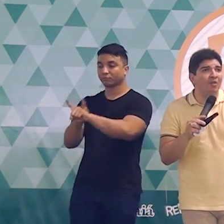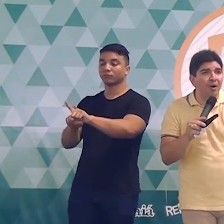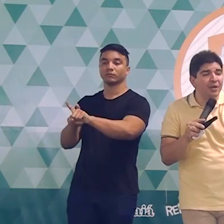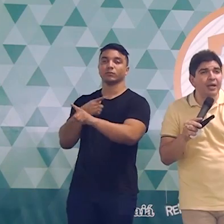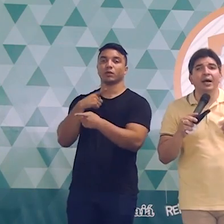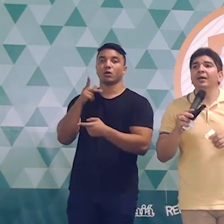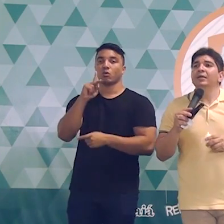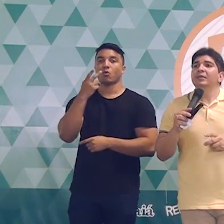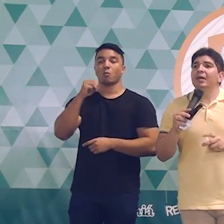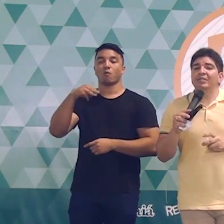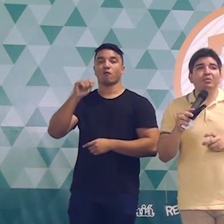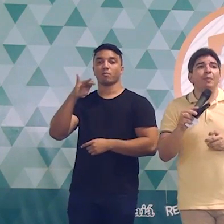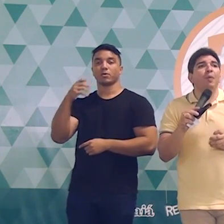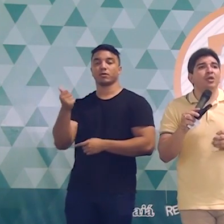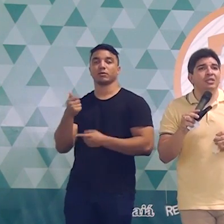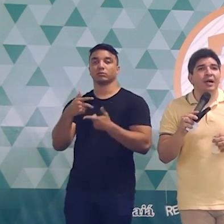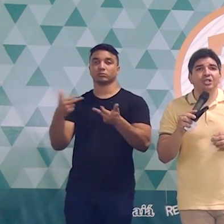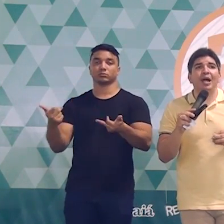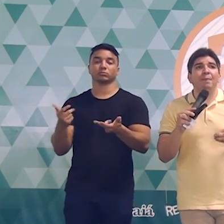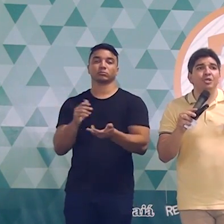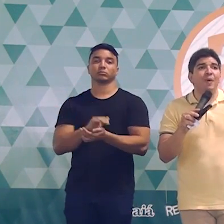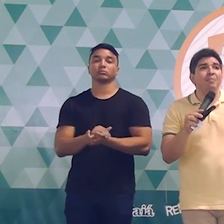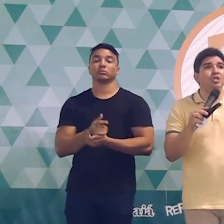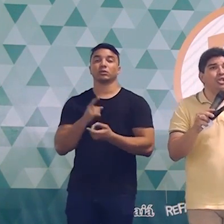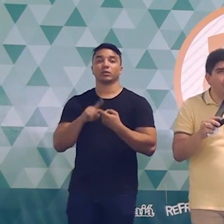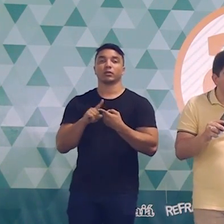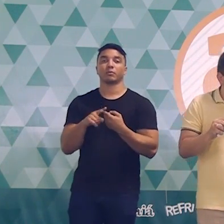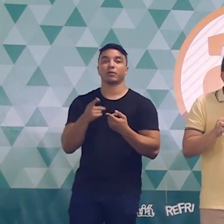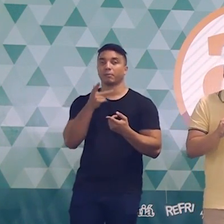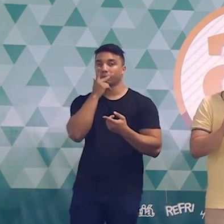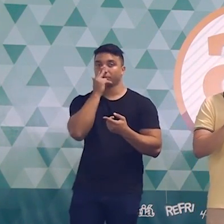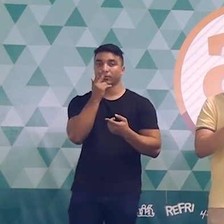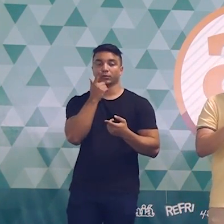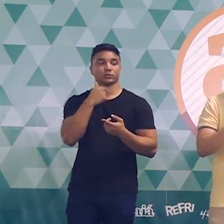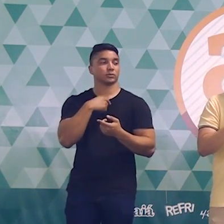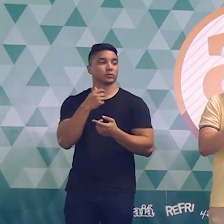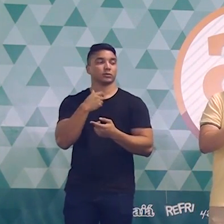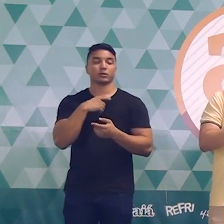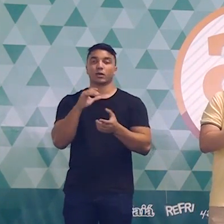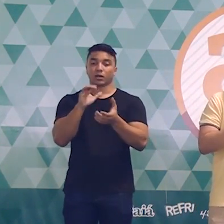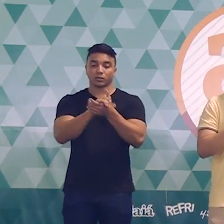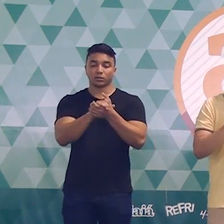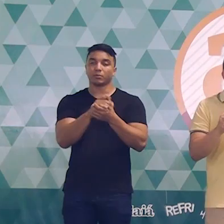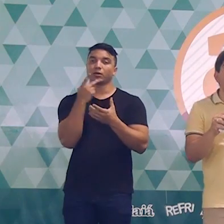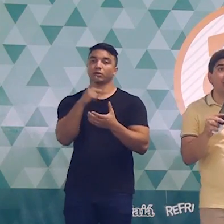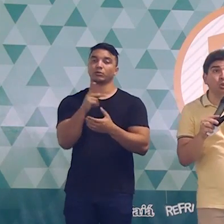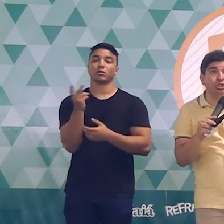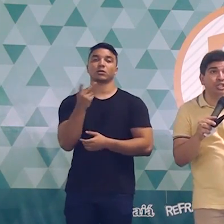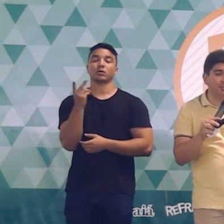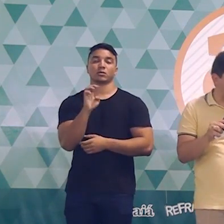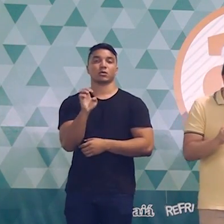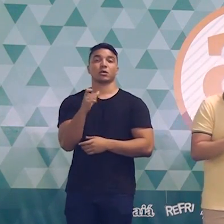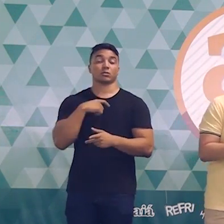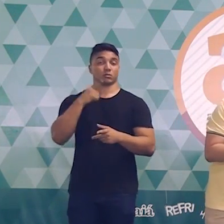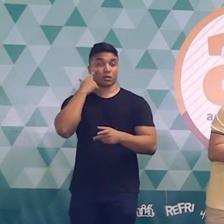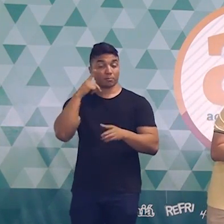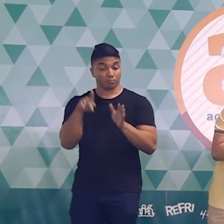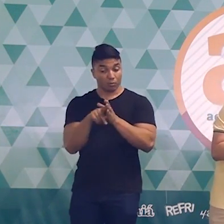a homofobia, tá certo? Que possa de repente permitir o casamento civil gay. Quem permite é a